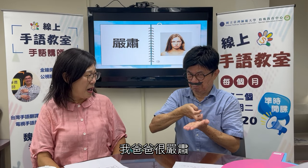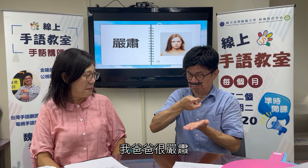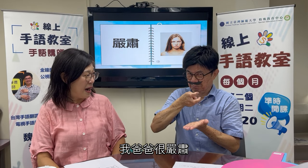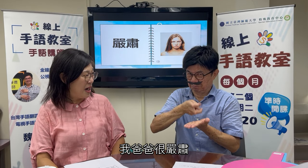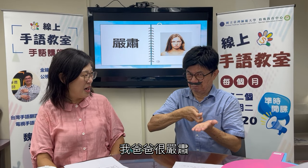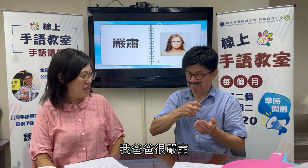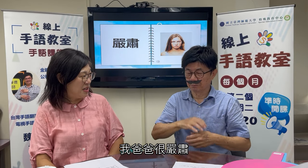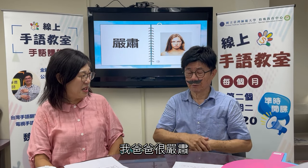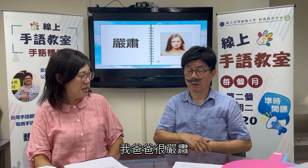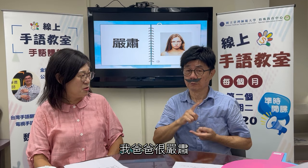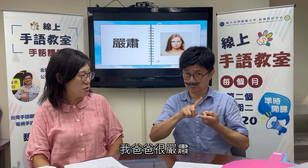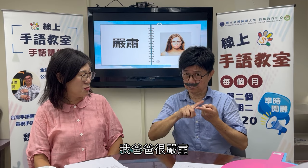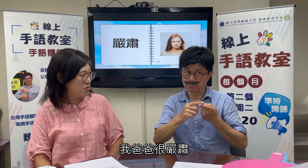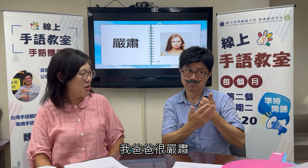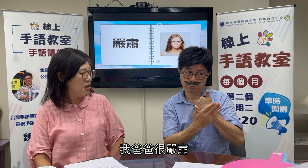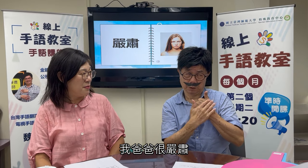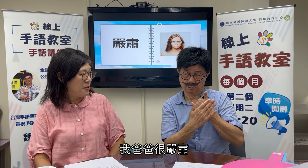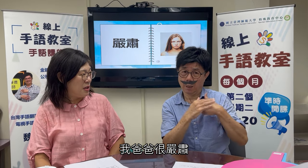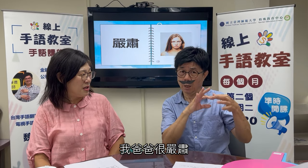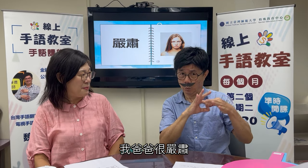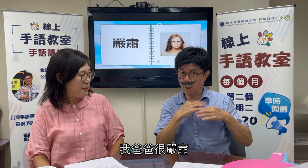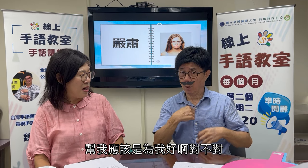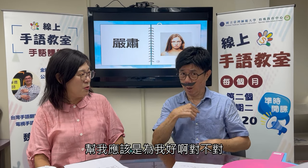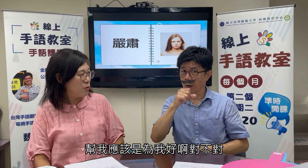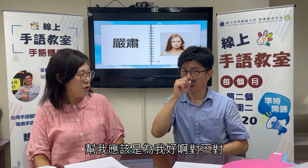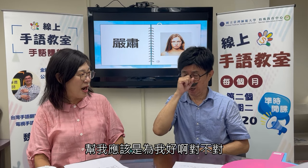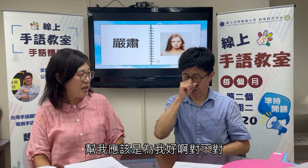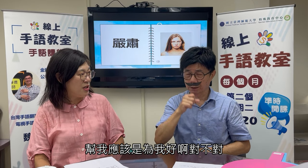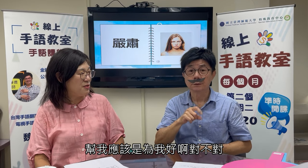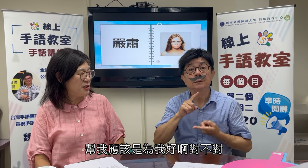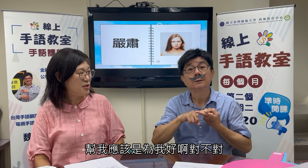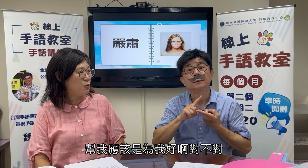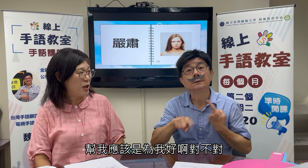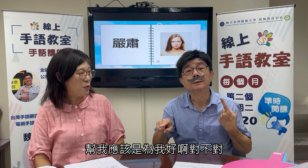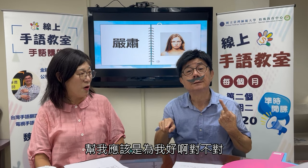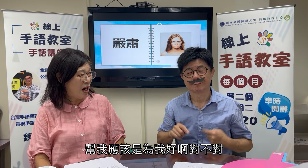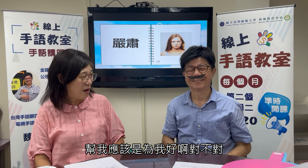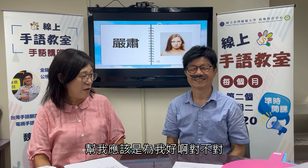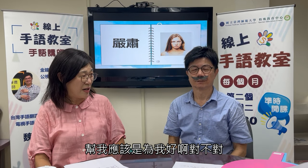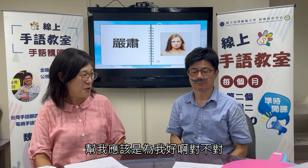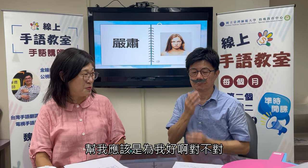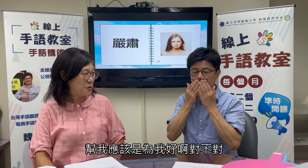爸很严肃，帮我啊，因为是为我好啊，对不对？